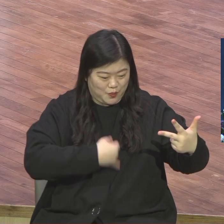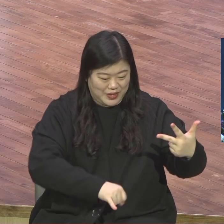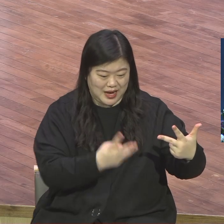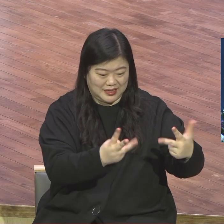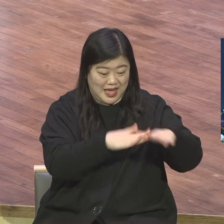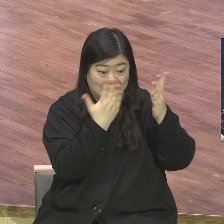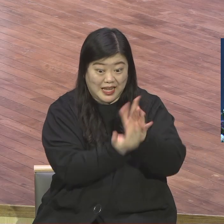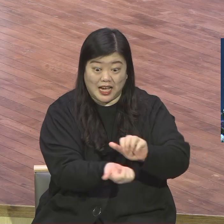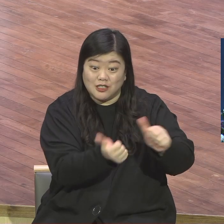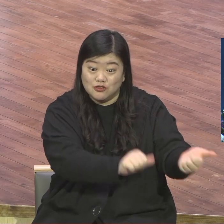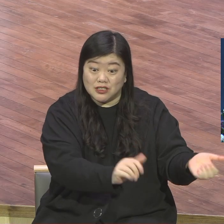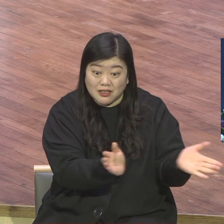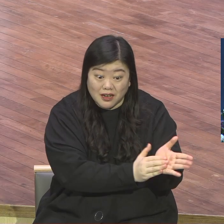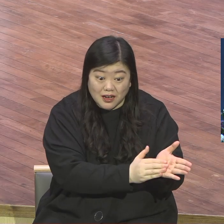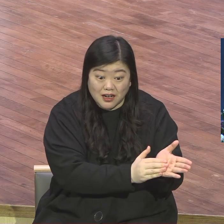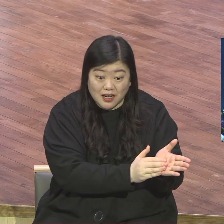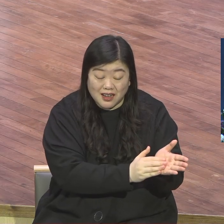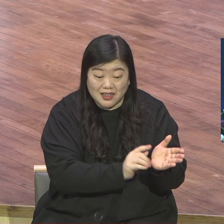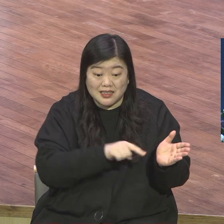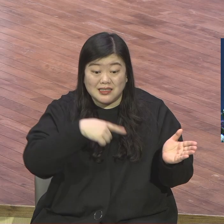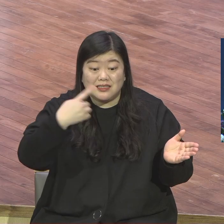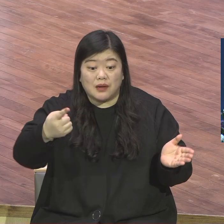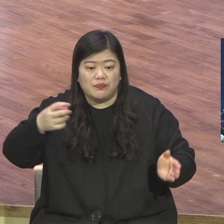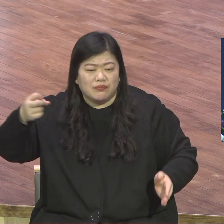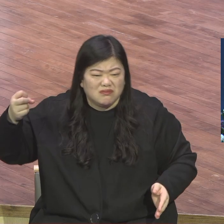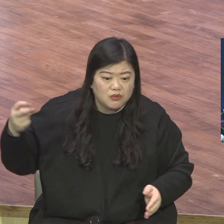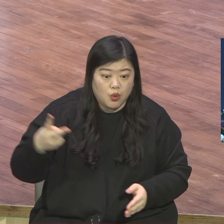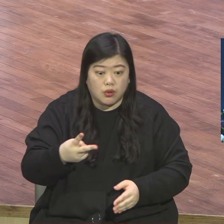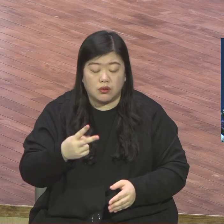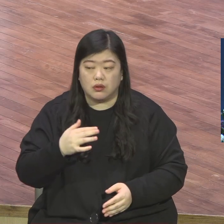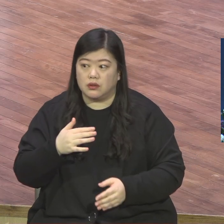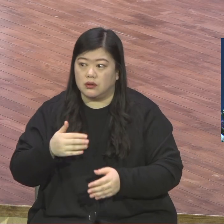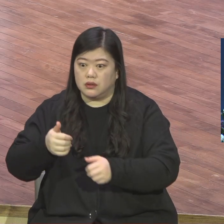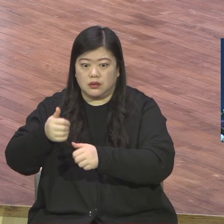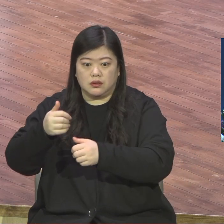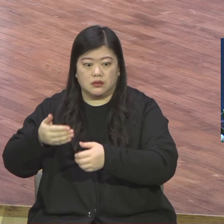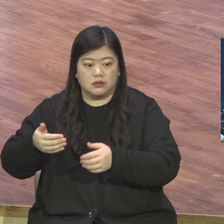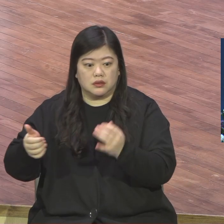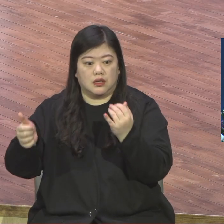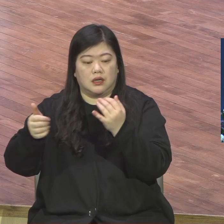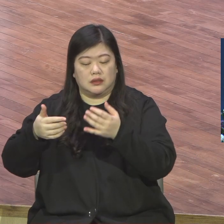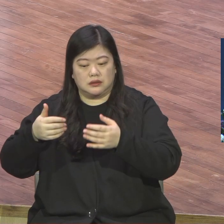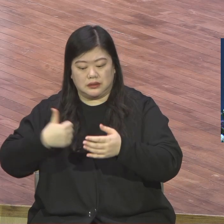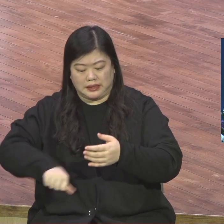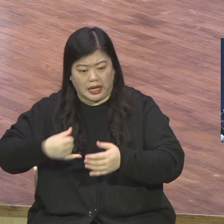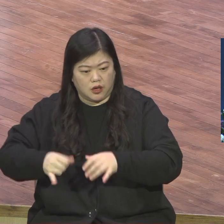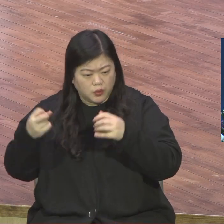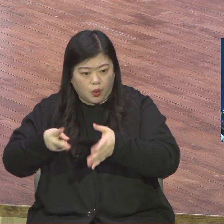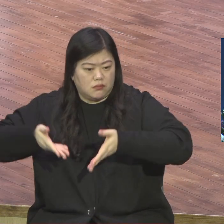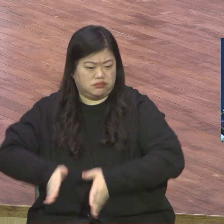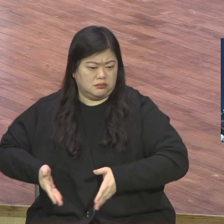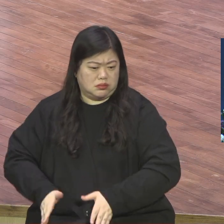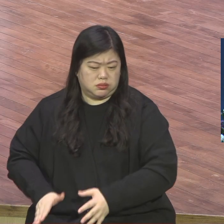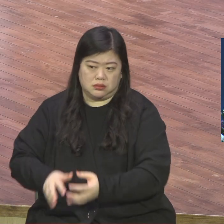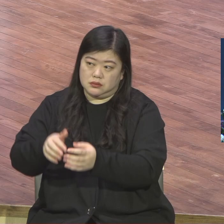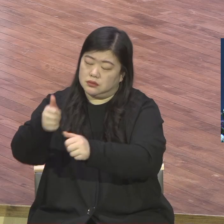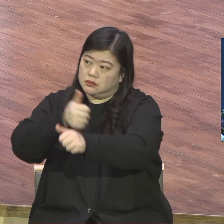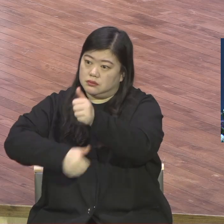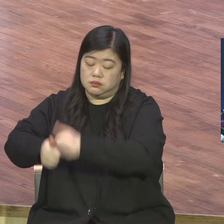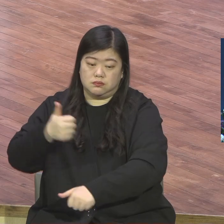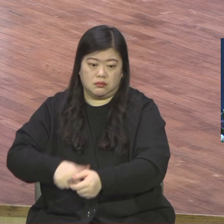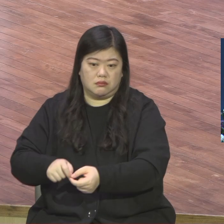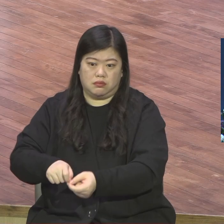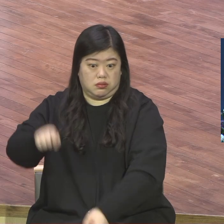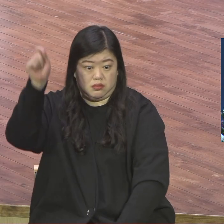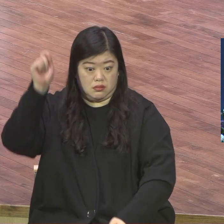모든 땅에서 욥의 딸처럼 아리따운 여자가 없었더라.